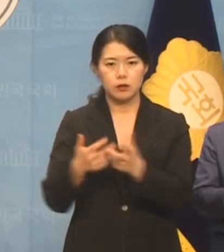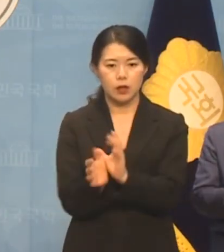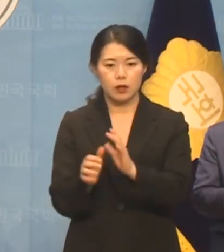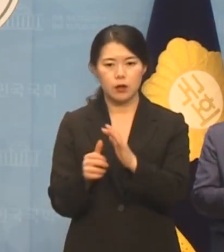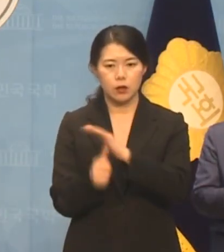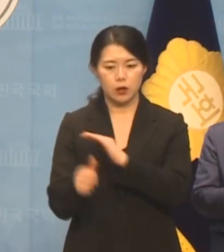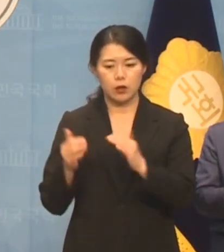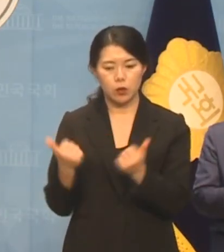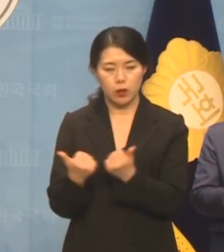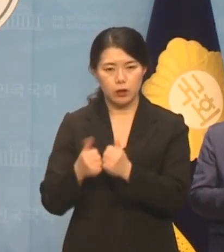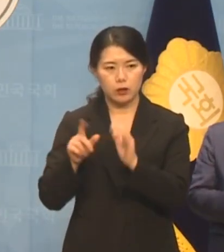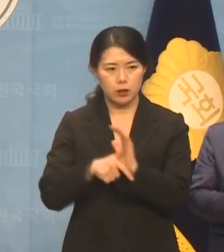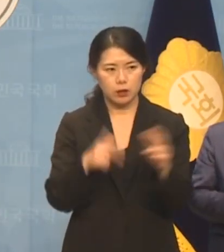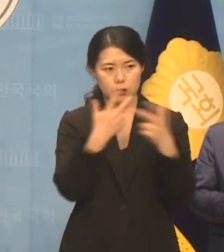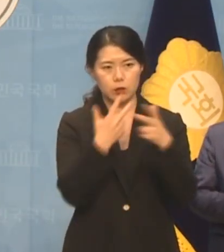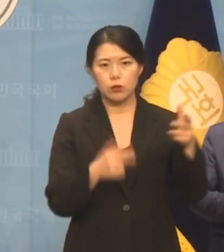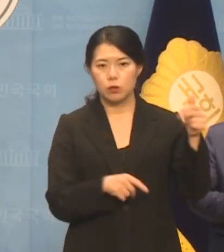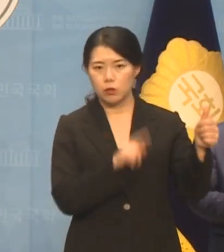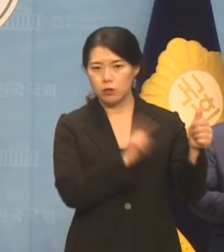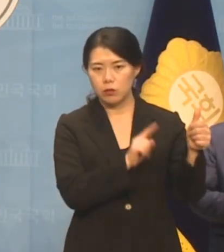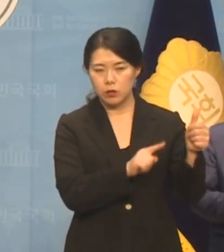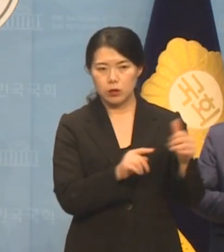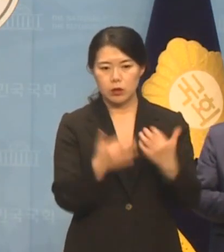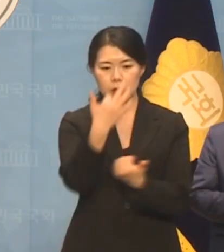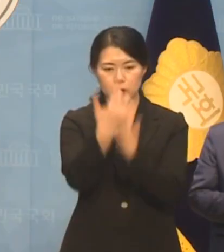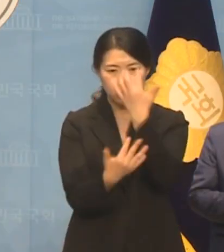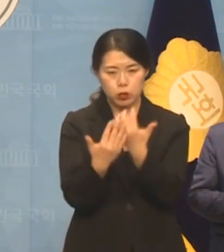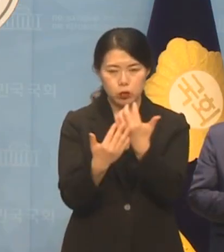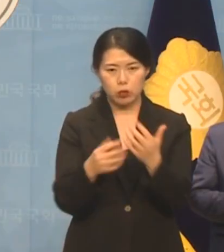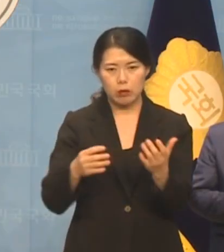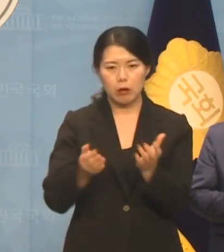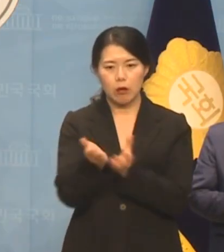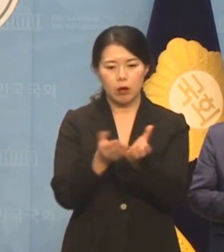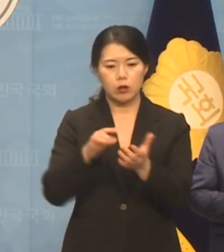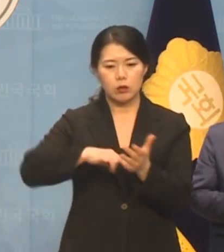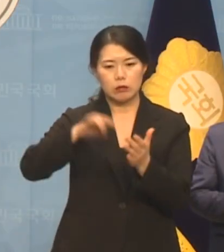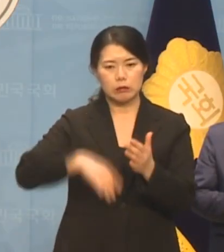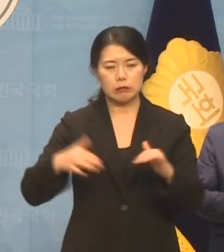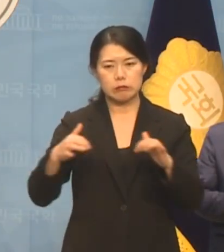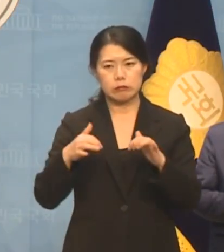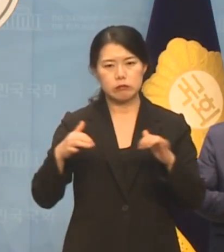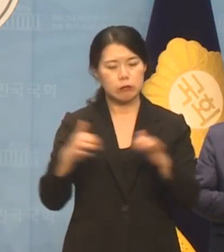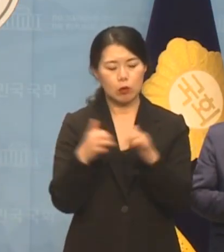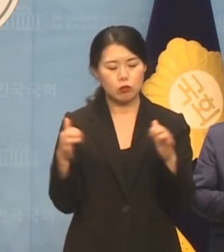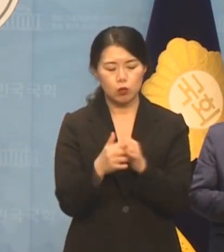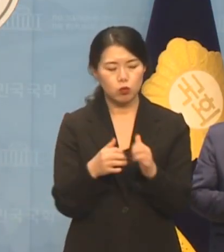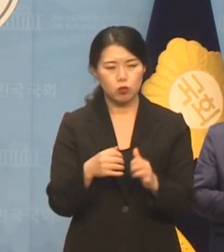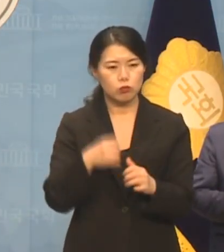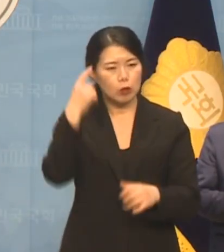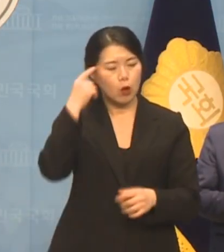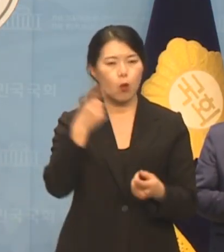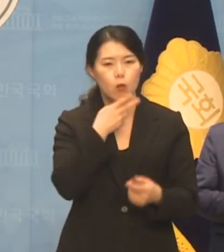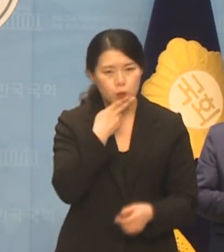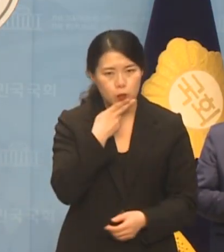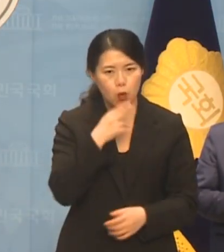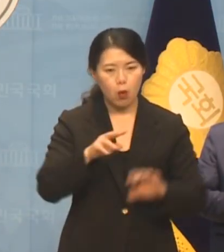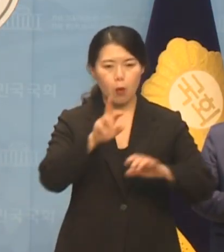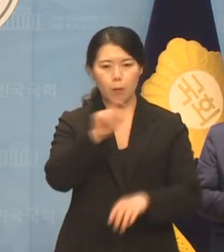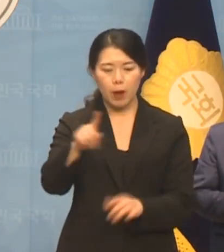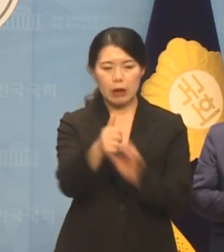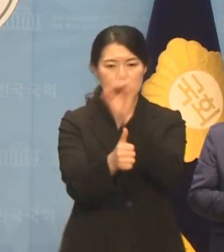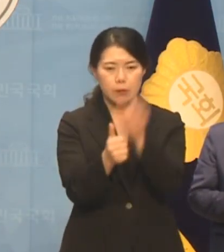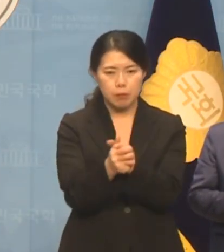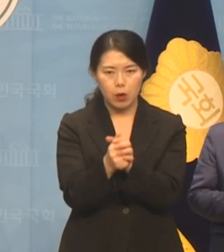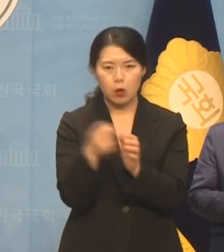원내대책 회의에서 이재명 대표에게는 산불도 관세 전쟁도 안중에 없고 머릿속에 오로지 40여 개 명과 전국민